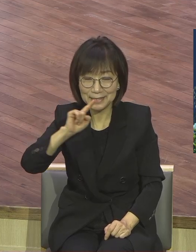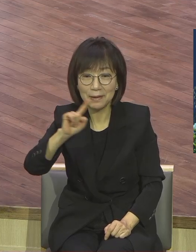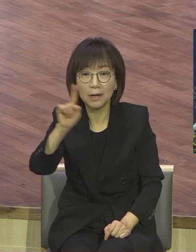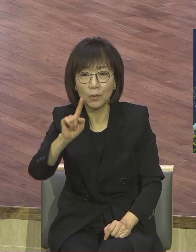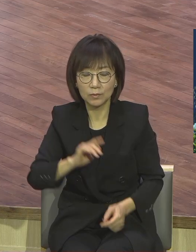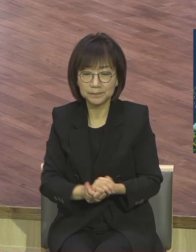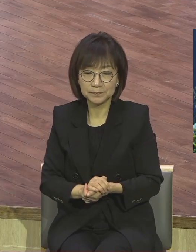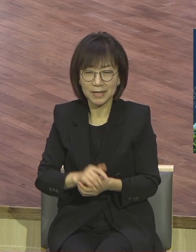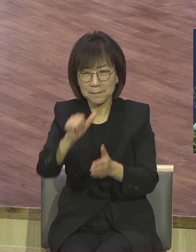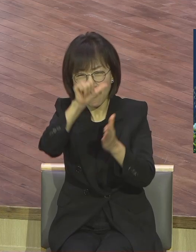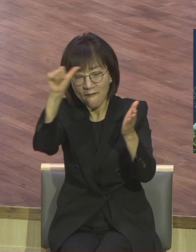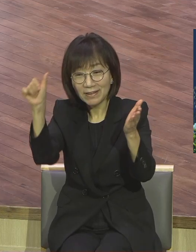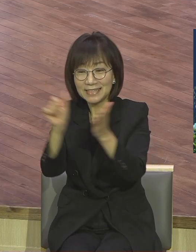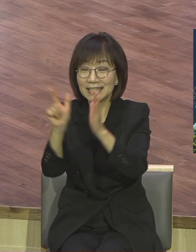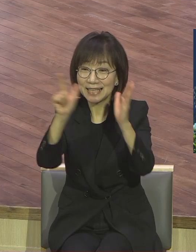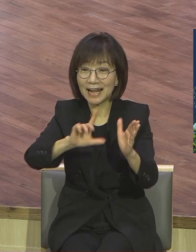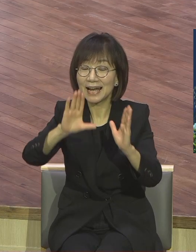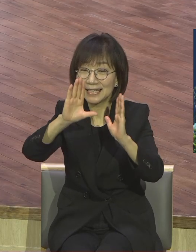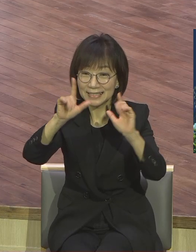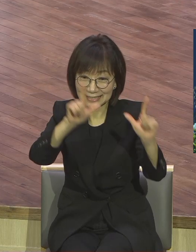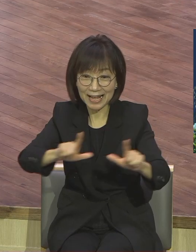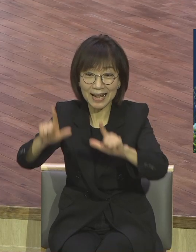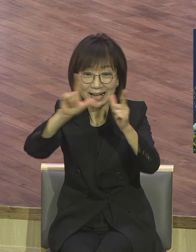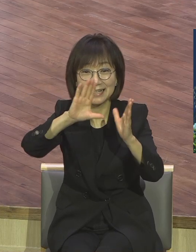달리는데 가장 중요한 것이 뭐냐?